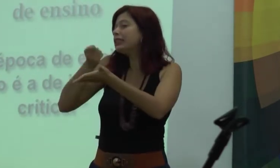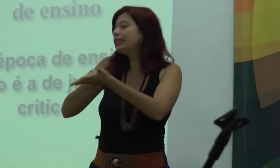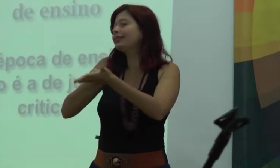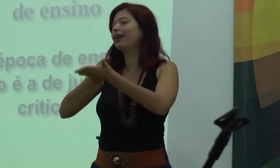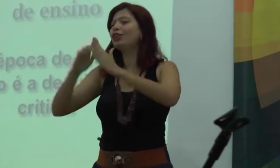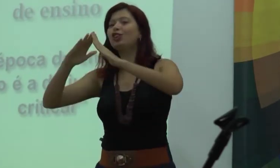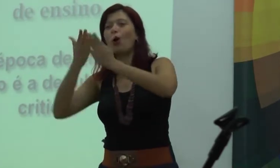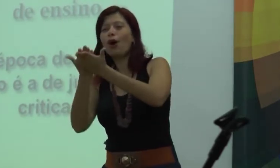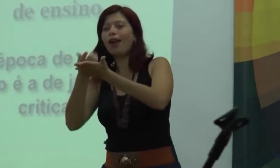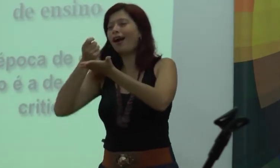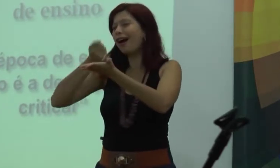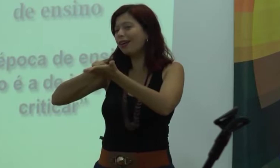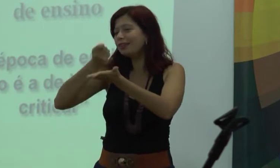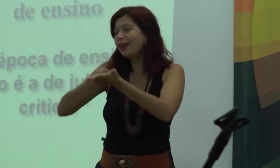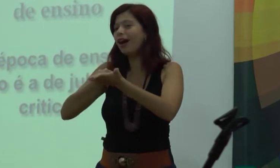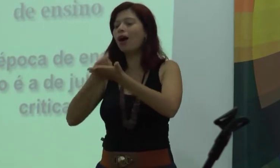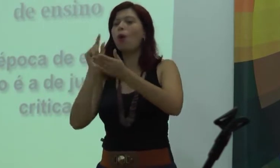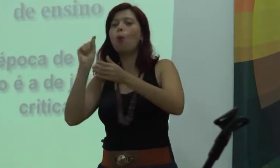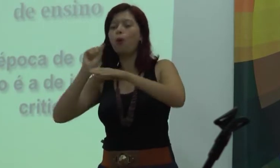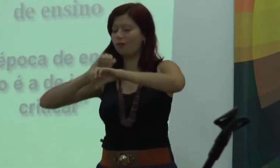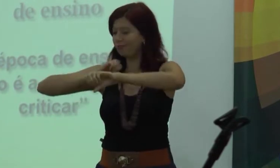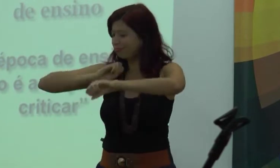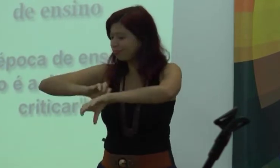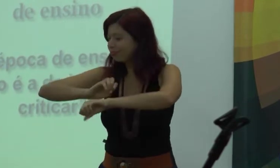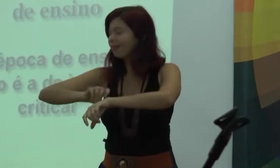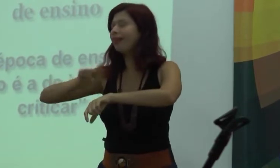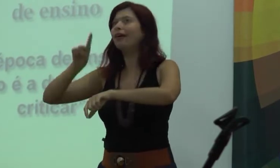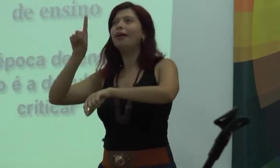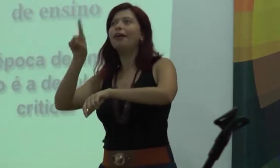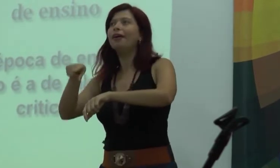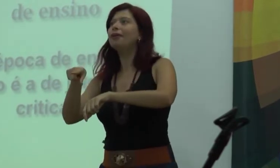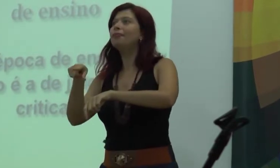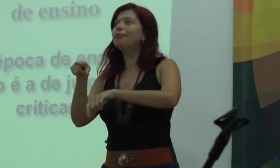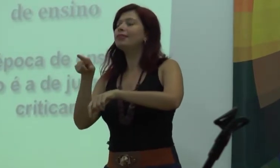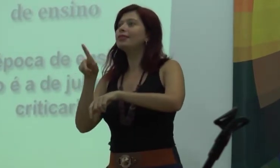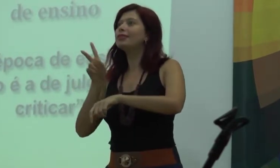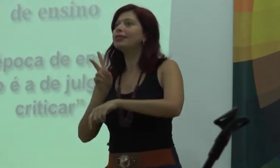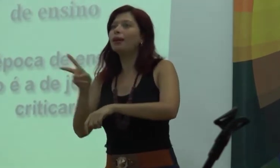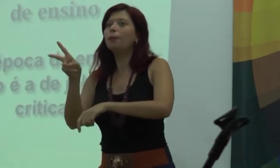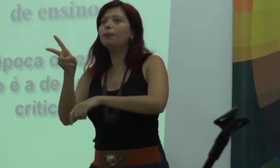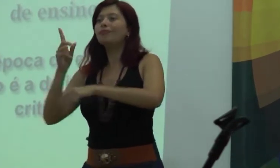Nesse período, era um método de ensino